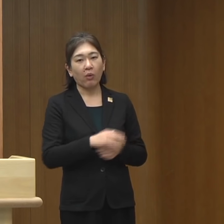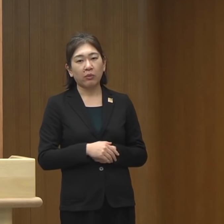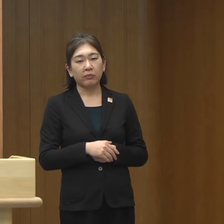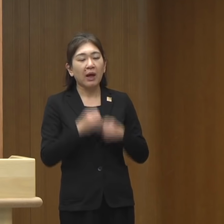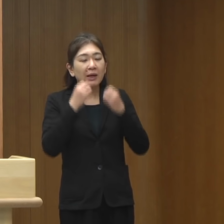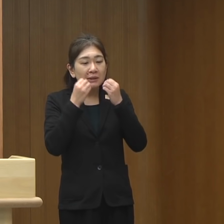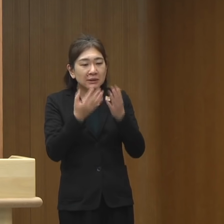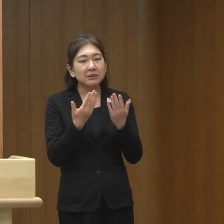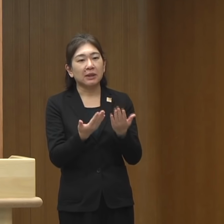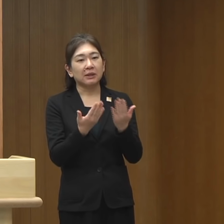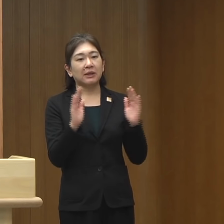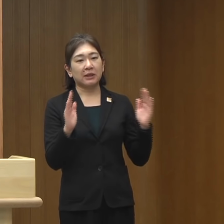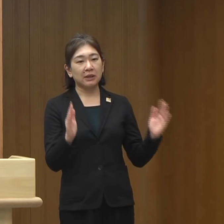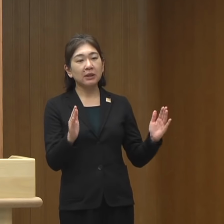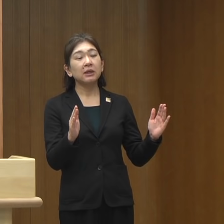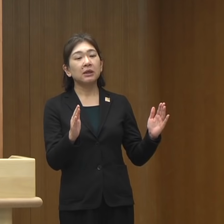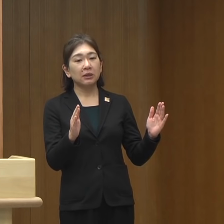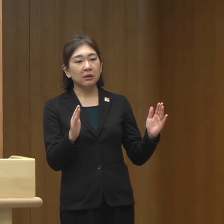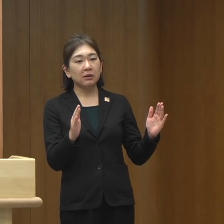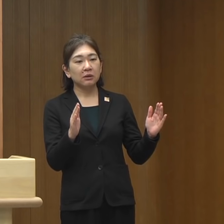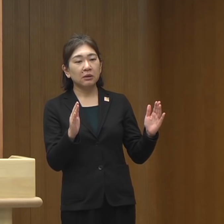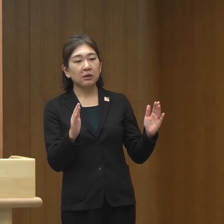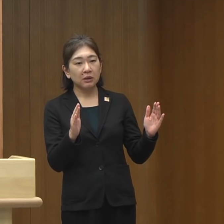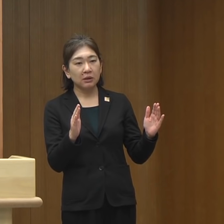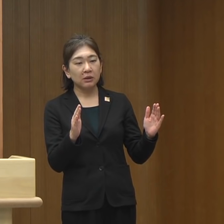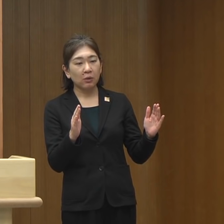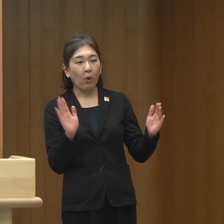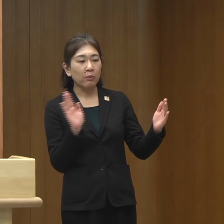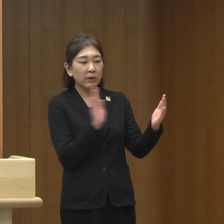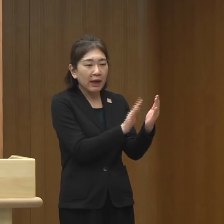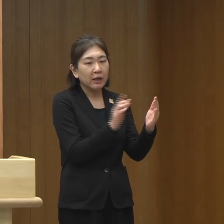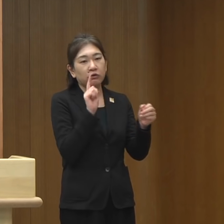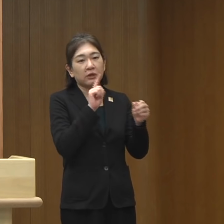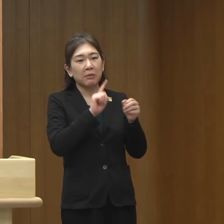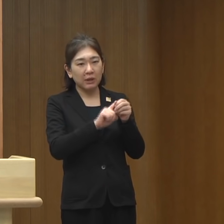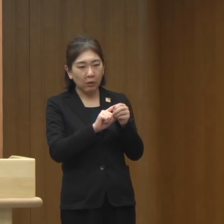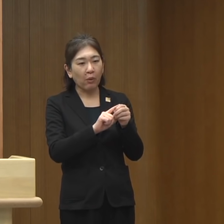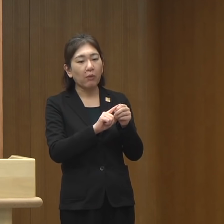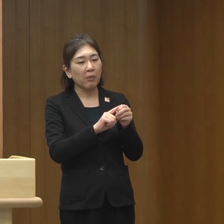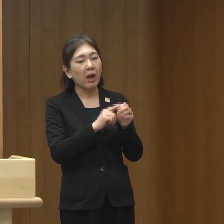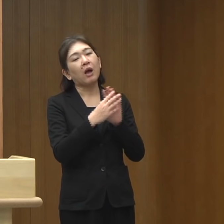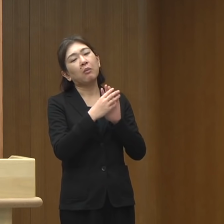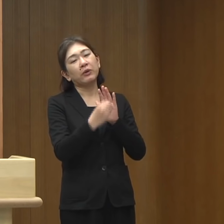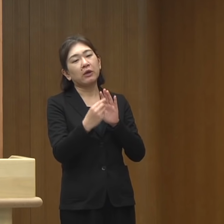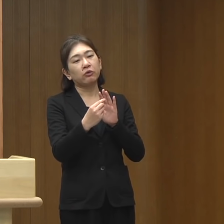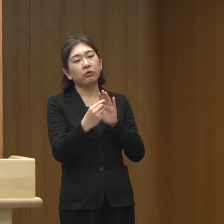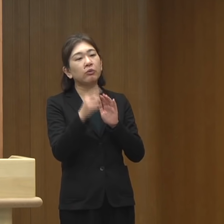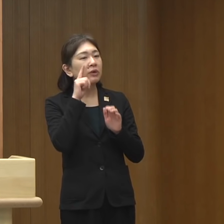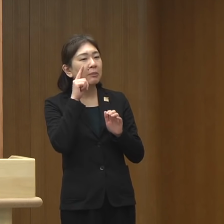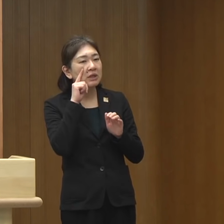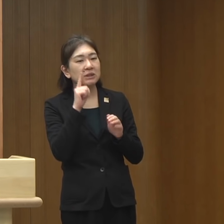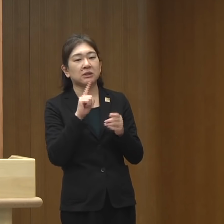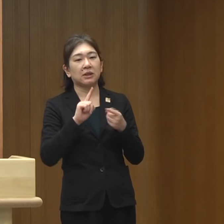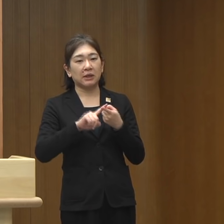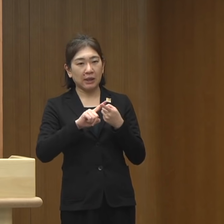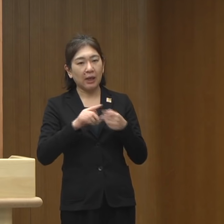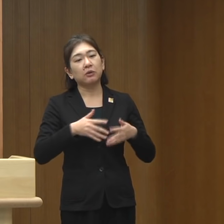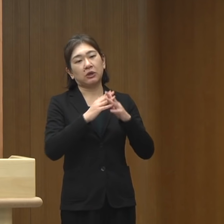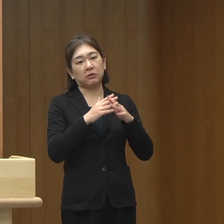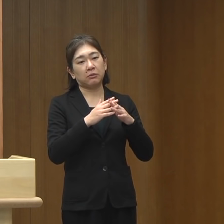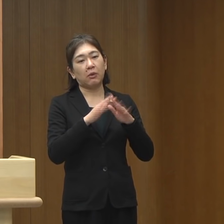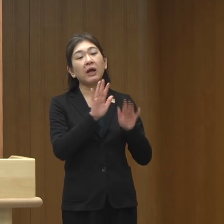に備えるためのモデル的な取り組みも進めております。その一方